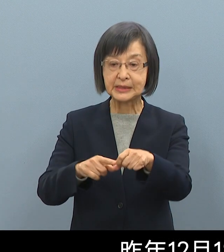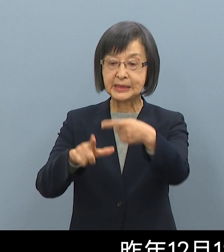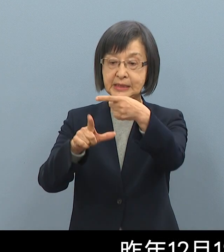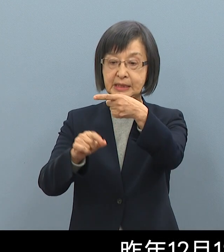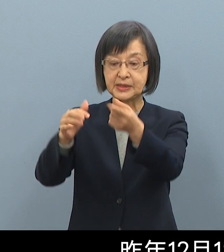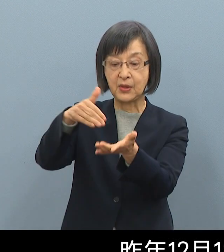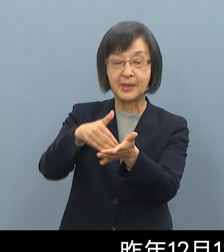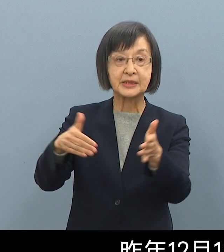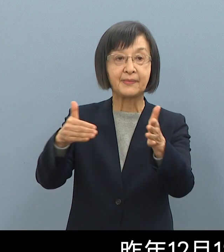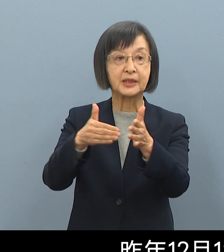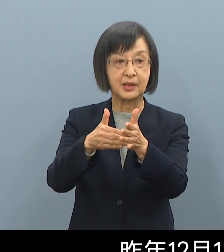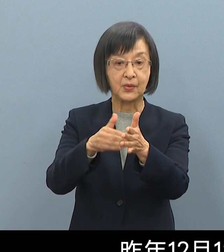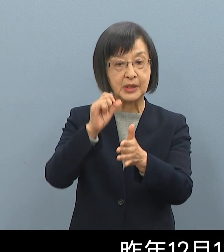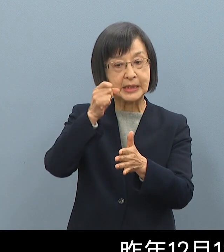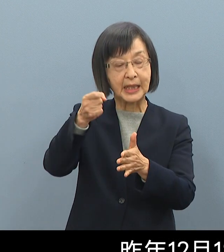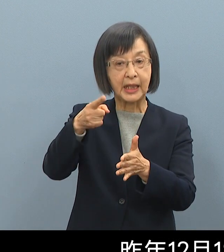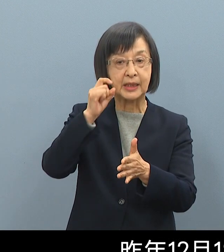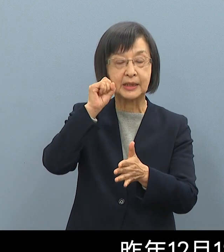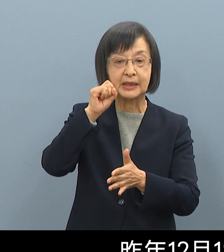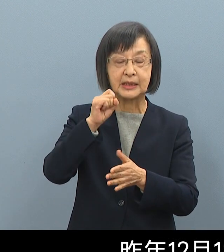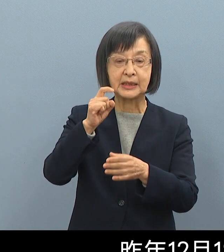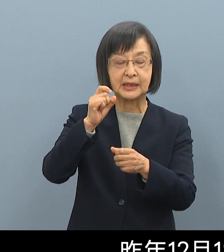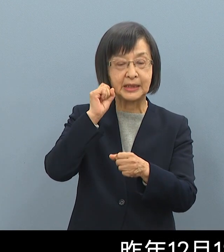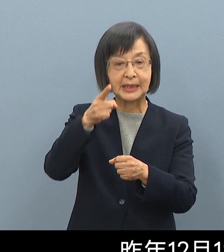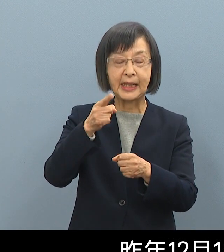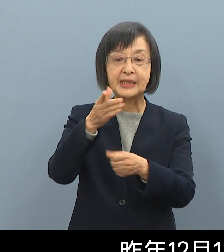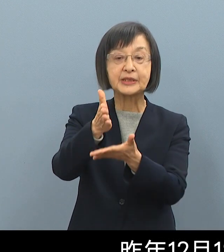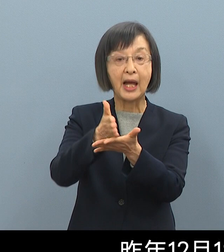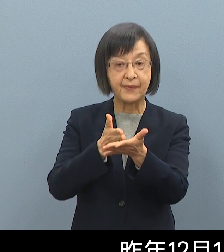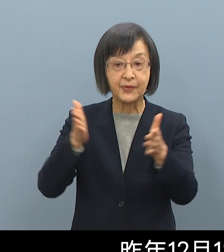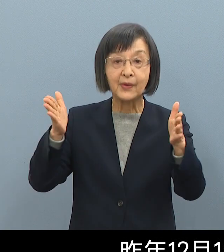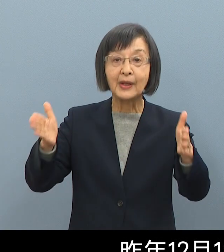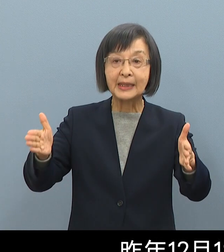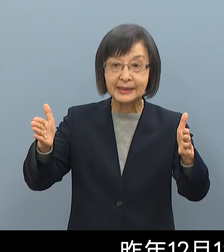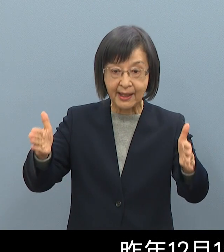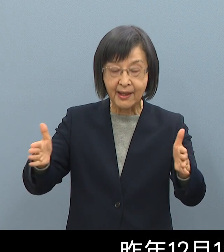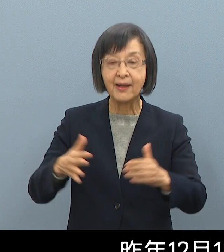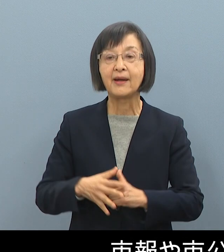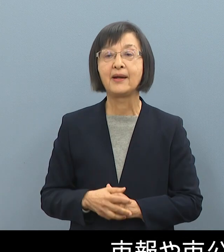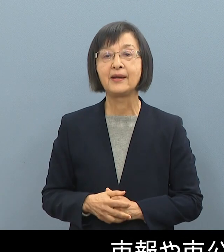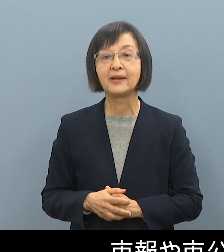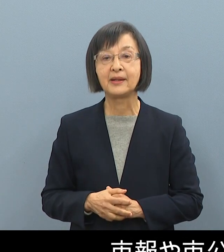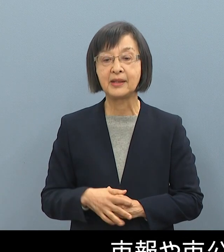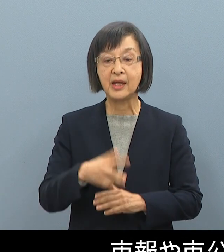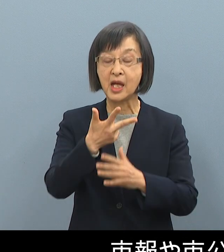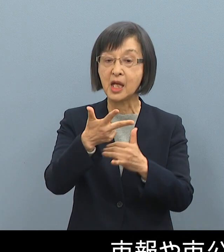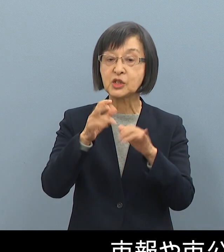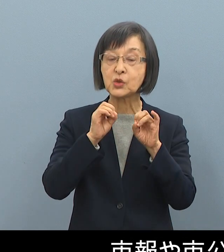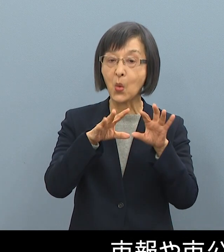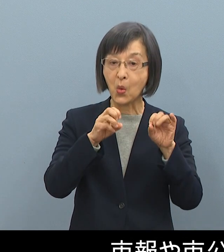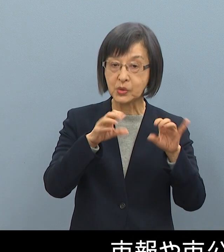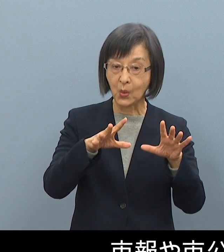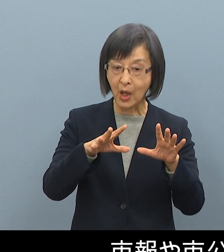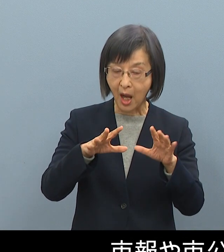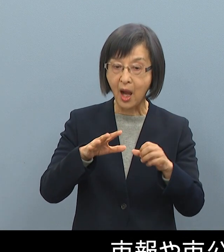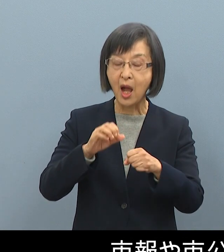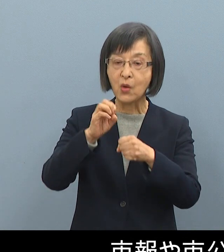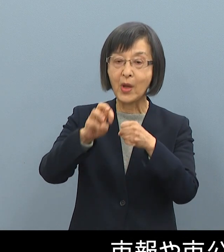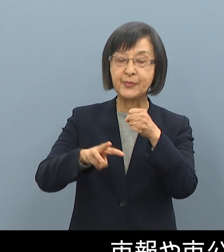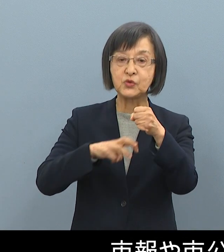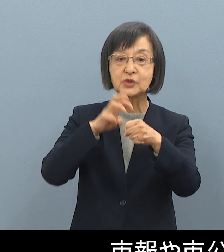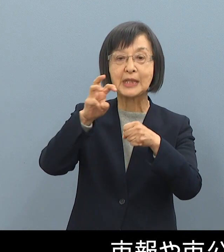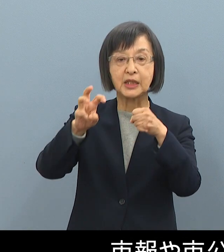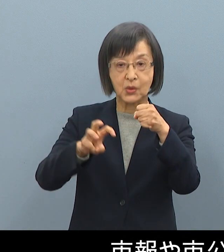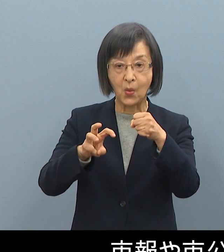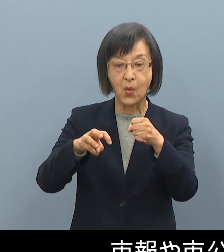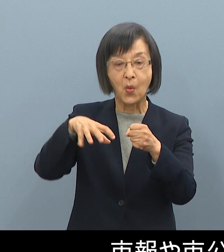1月末までの約1ヶ月半の期間におきまして、市報や市公式ウェブサイト